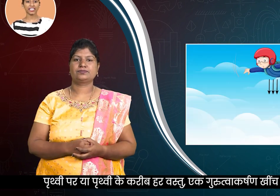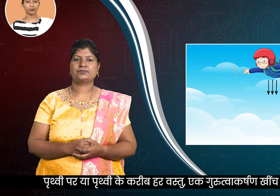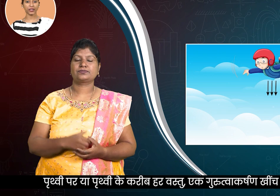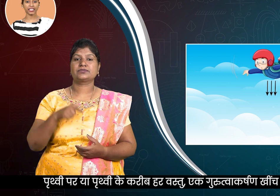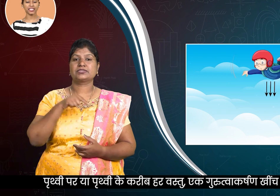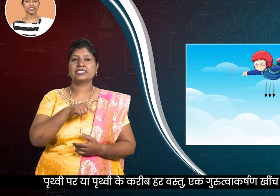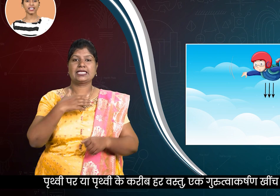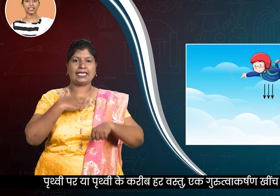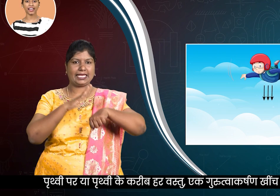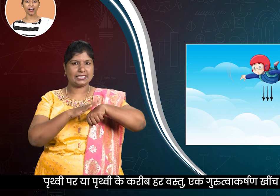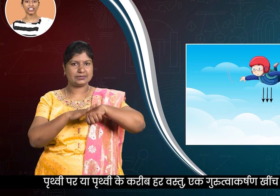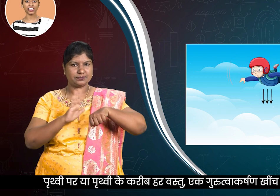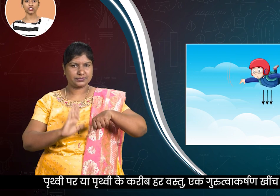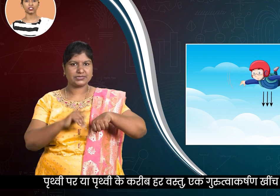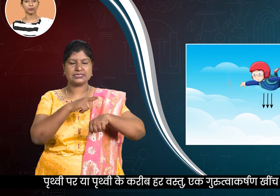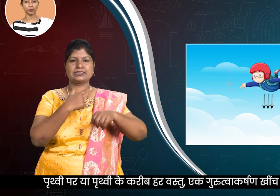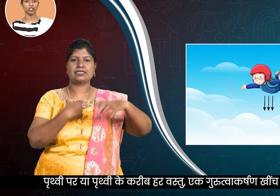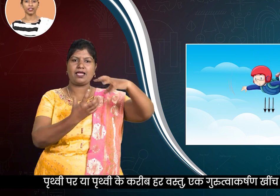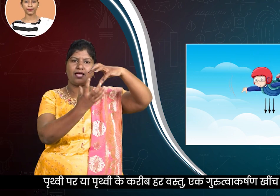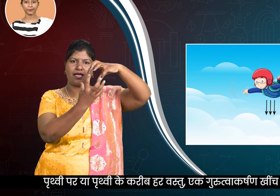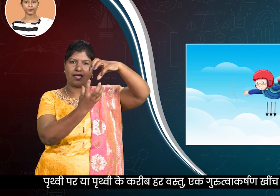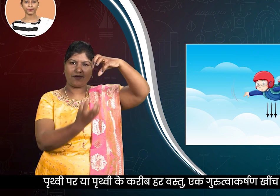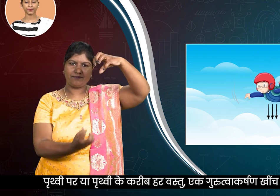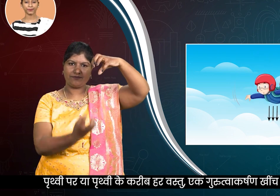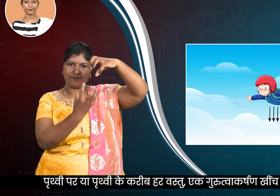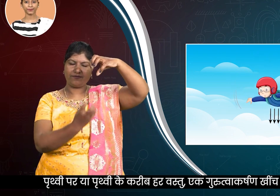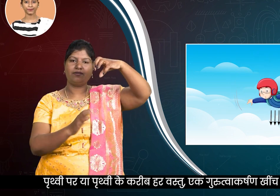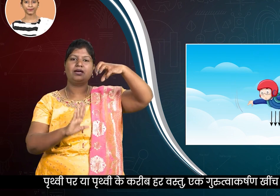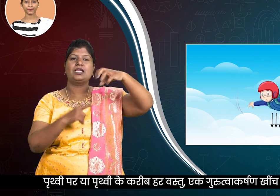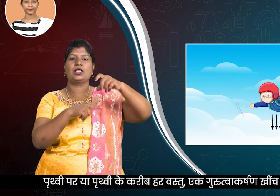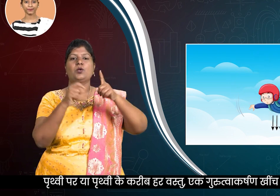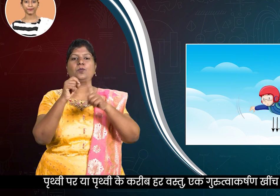एक गुरुत्वाकर्षण खींच अनुभव होगा।